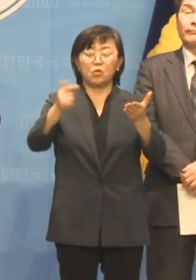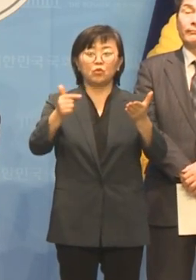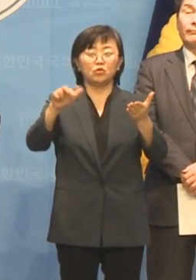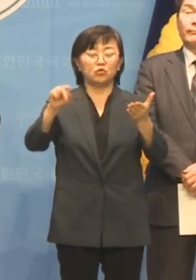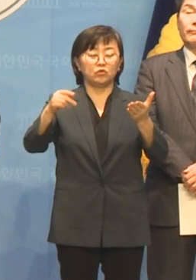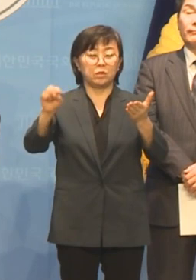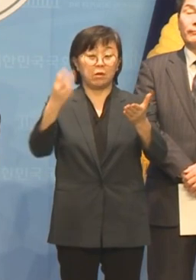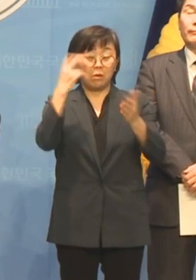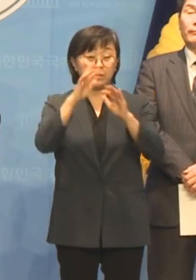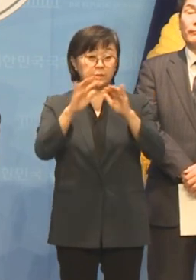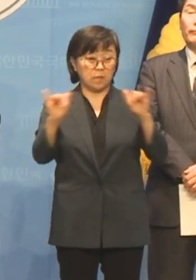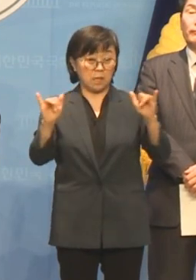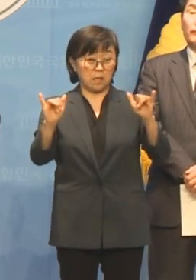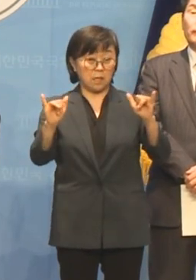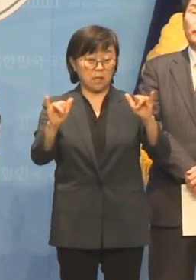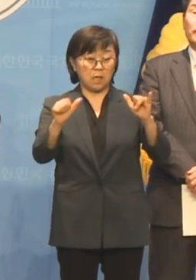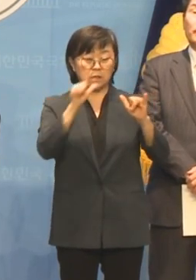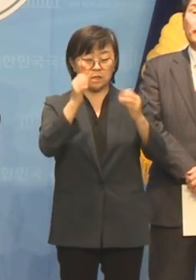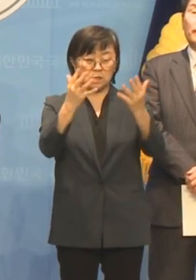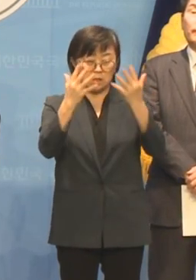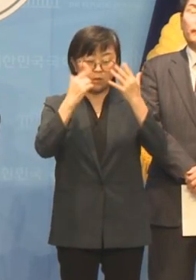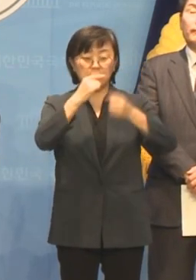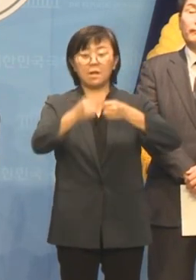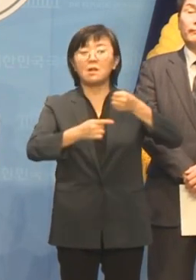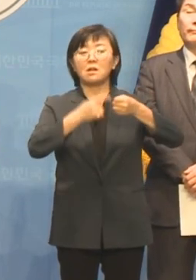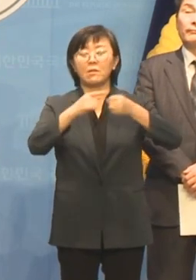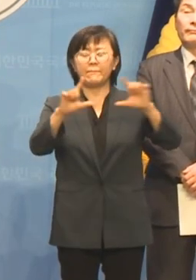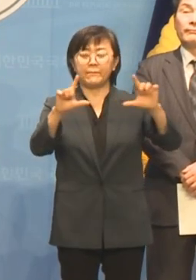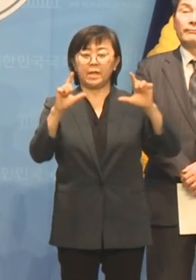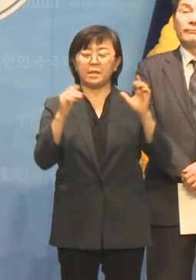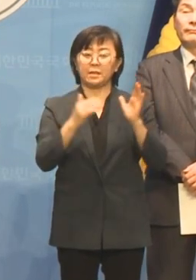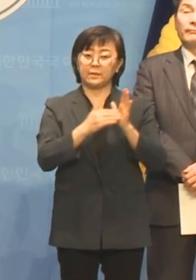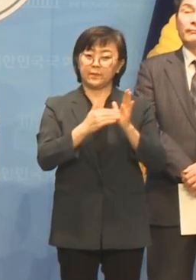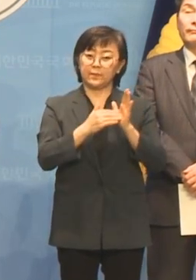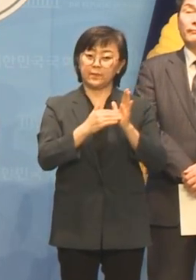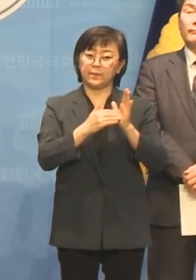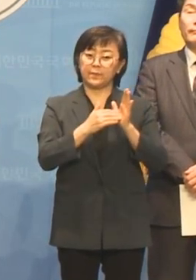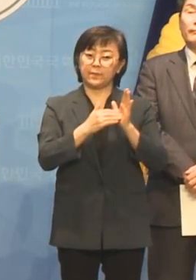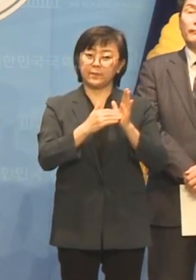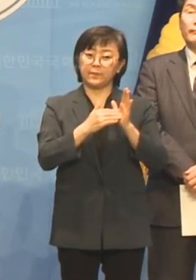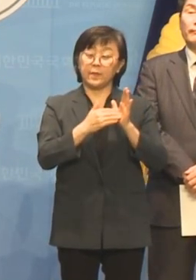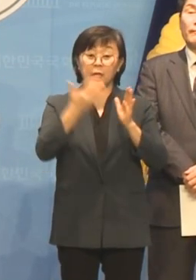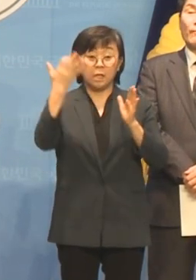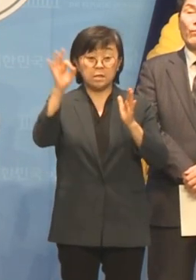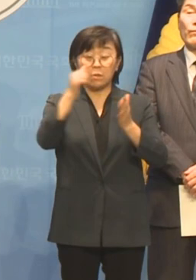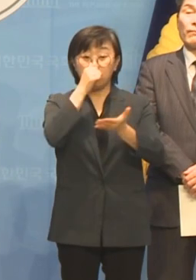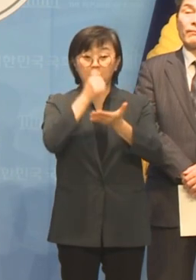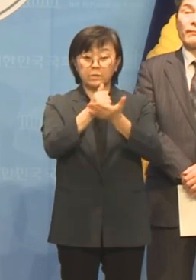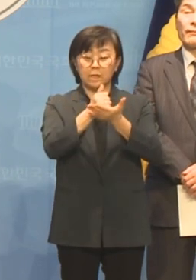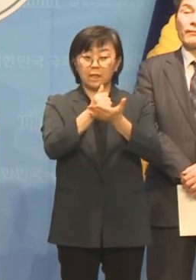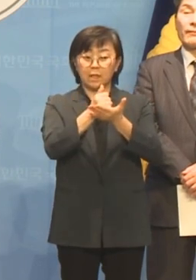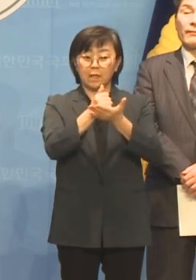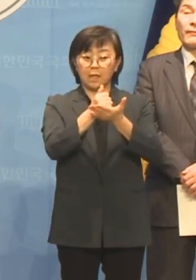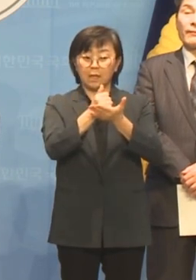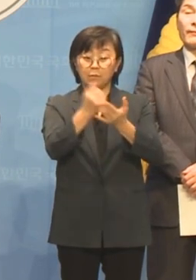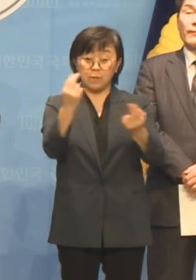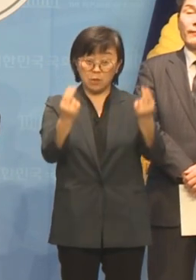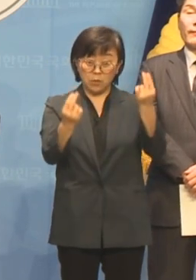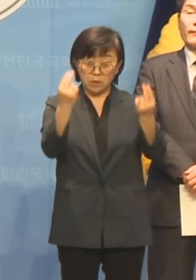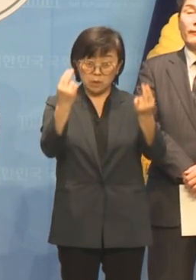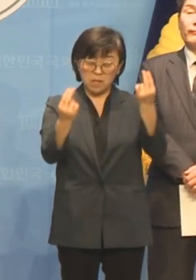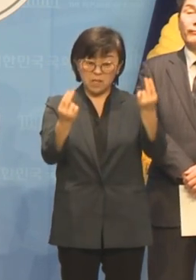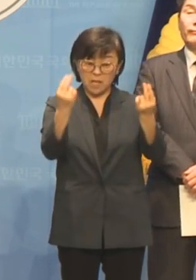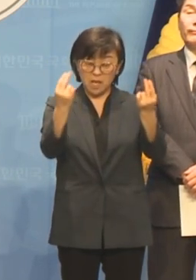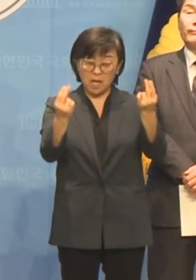검사에 대해서 징역 1년 실형을 선고했습니다. 인정된 범죄에 비해서